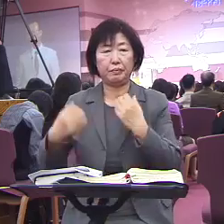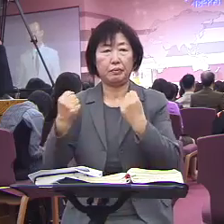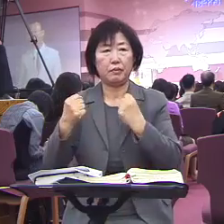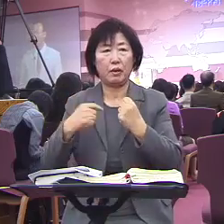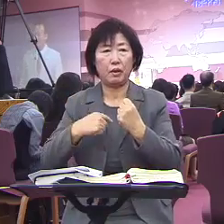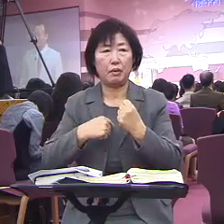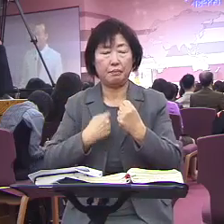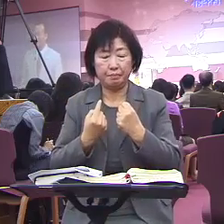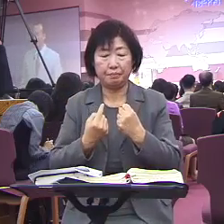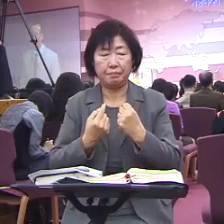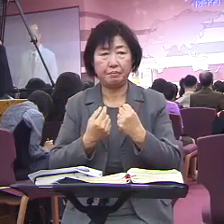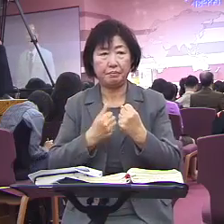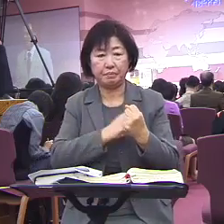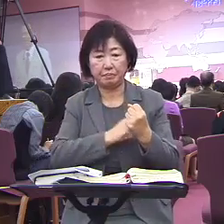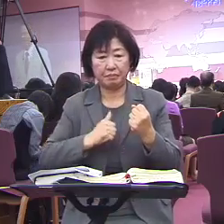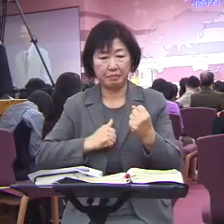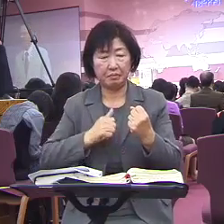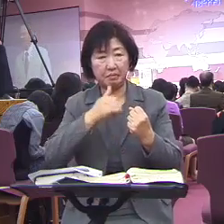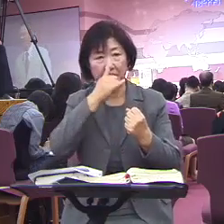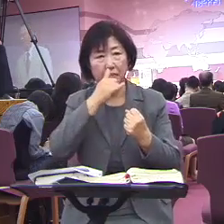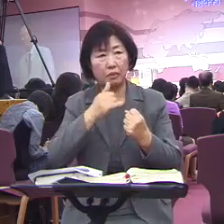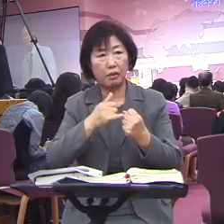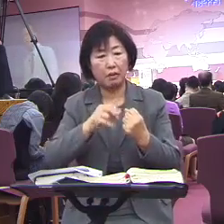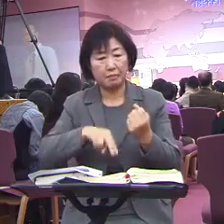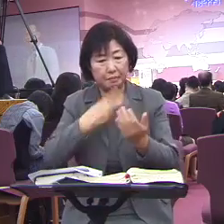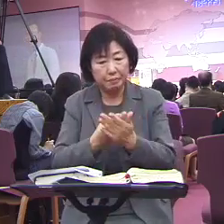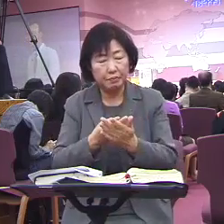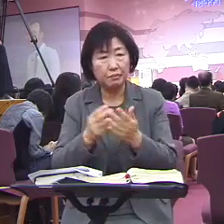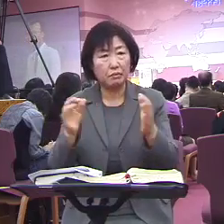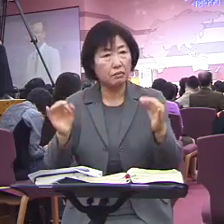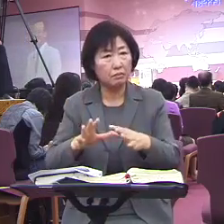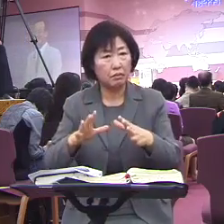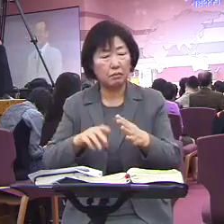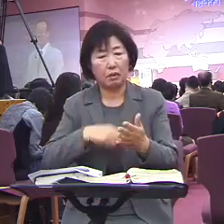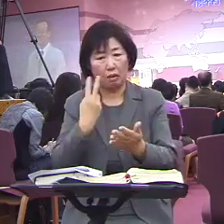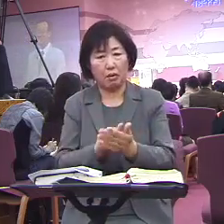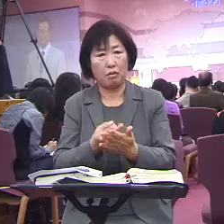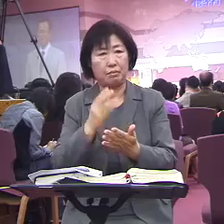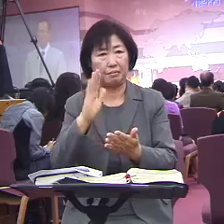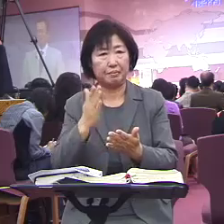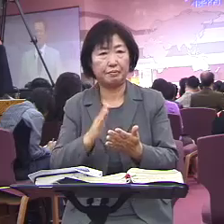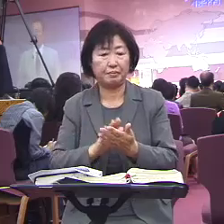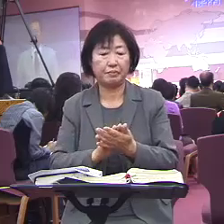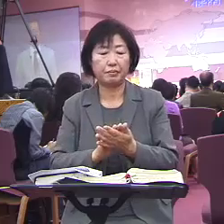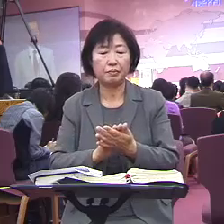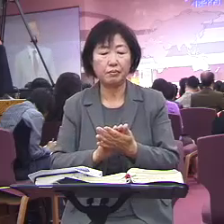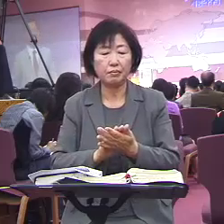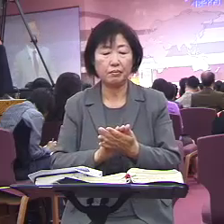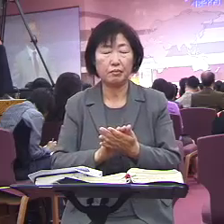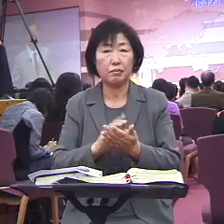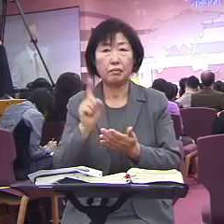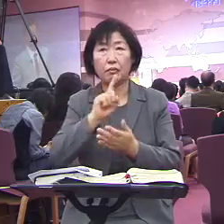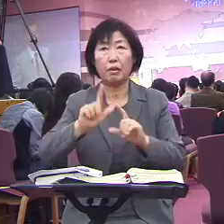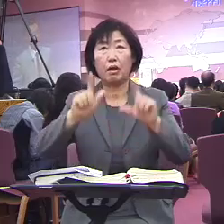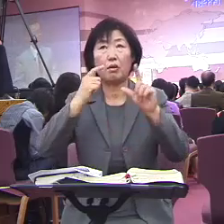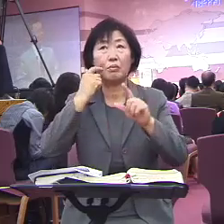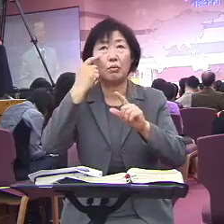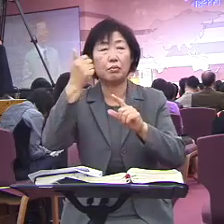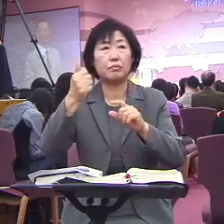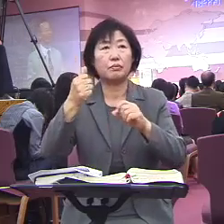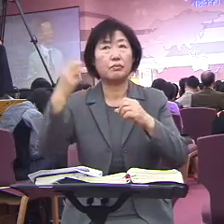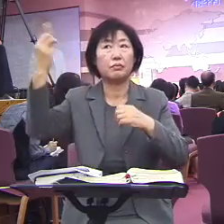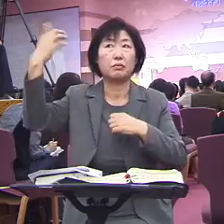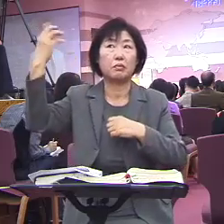자신 있지만 그렇게 자신 있는 분들 넘어질 때 순식간에 넘어지더라고요. 저도 어느 날